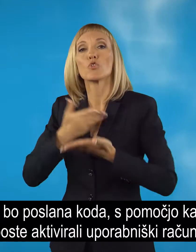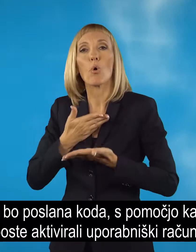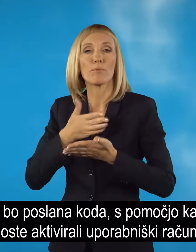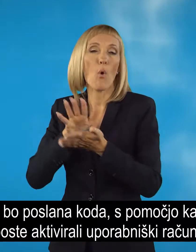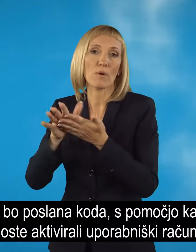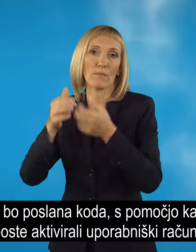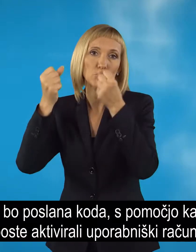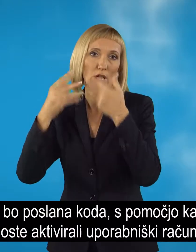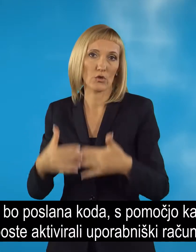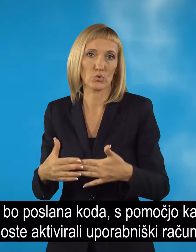račun.